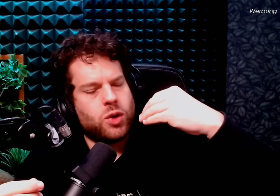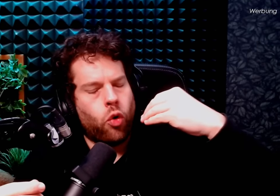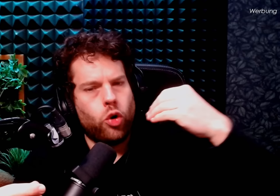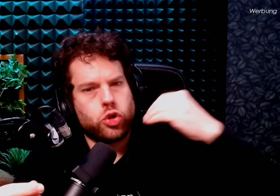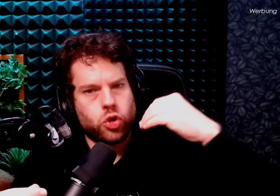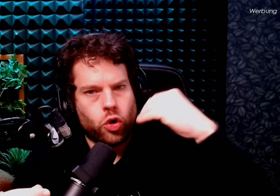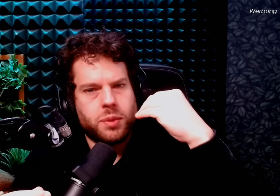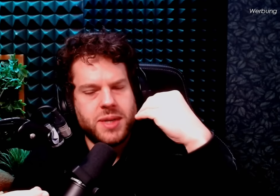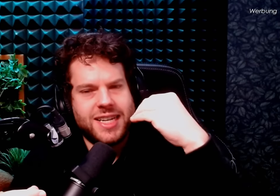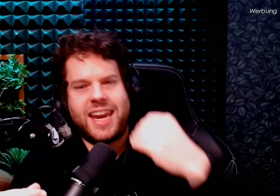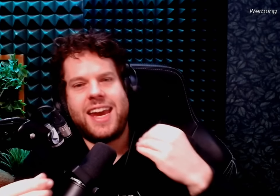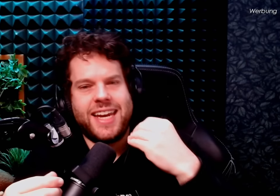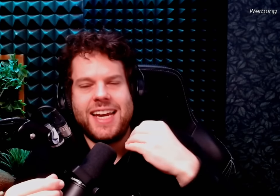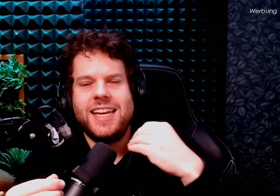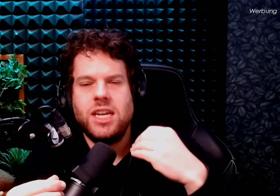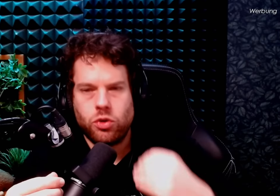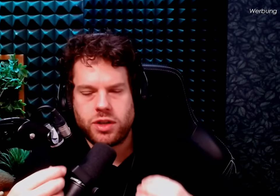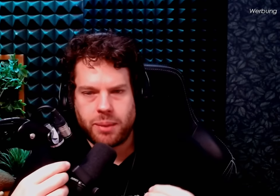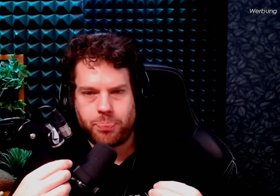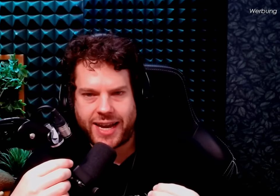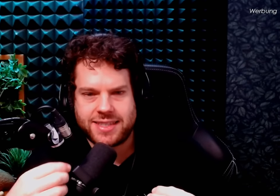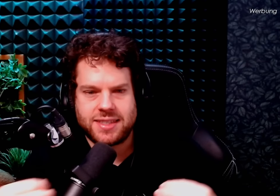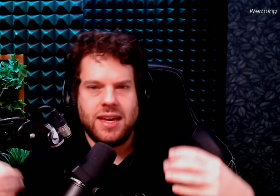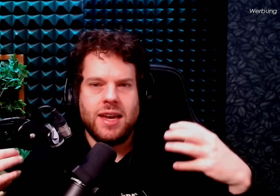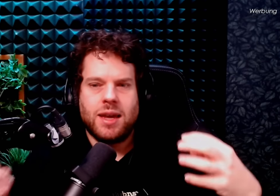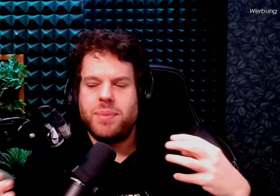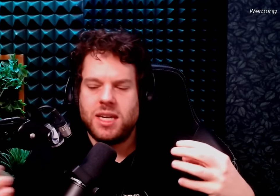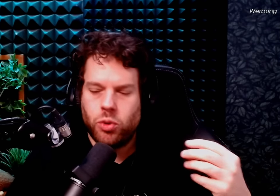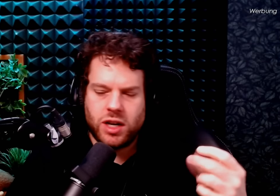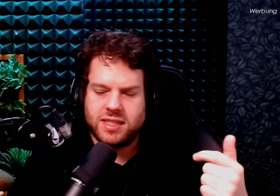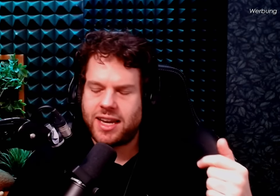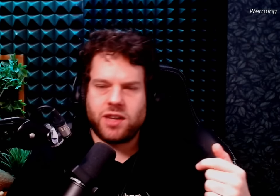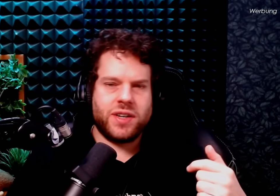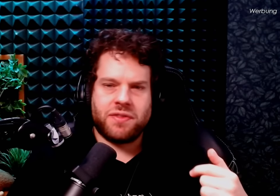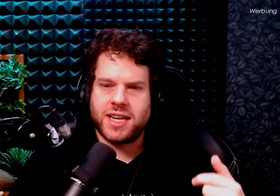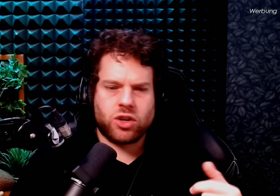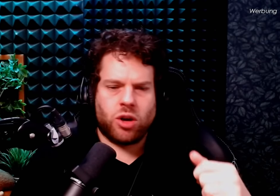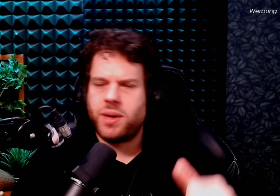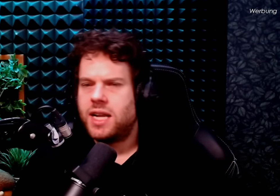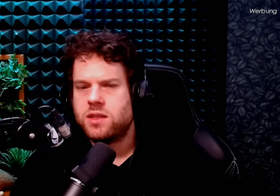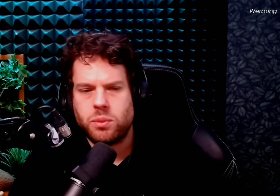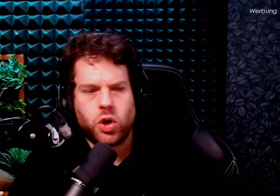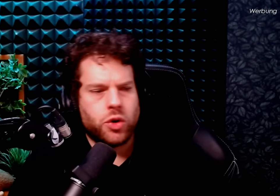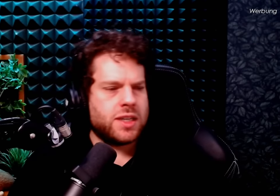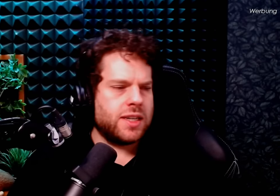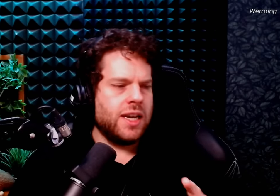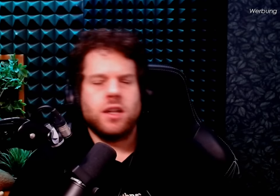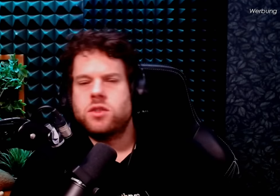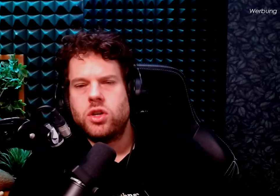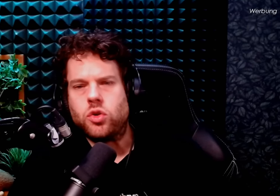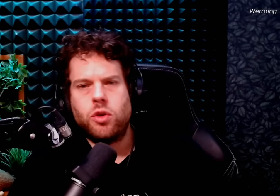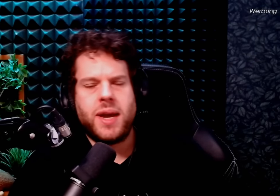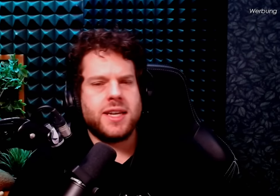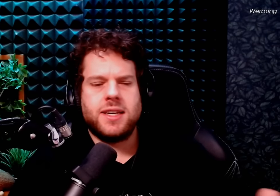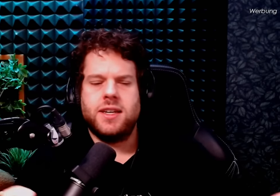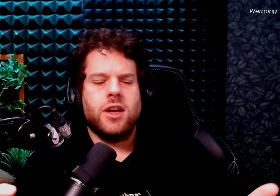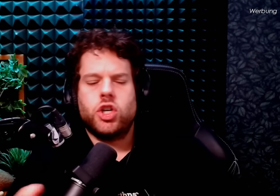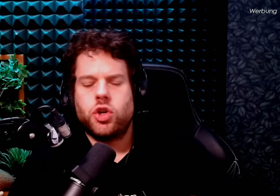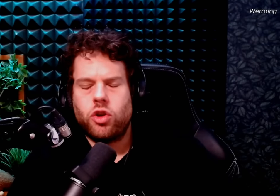Hochdruck mir die Kehle hinuntergepresst, damit ich möglichst direkt wieder weiterkommen kann zum Kunden, zu den Dokumenten, schön